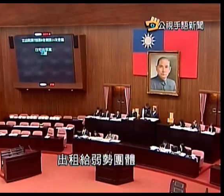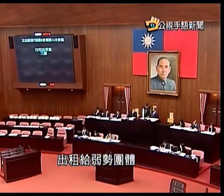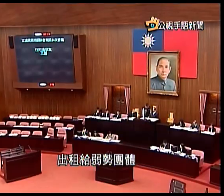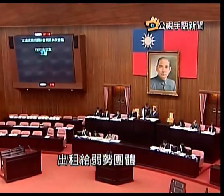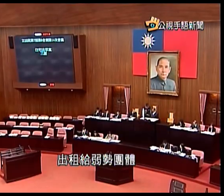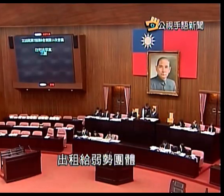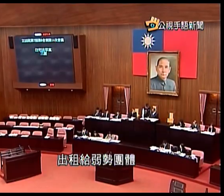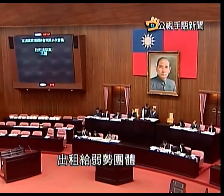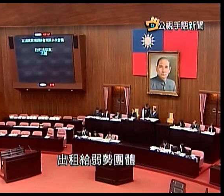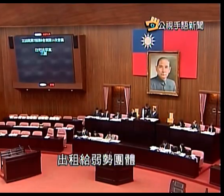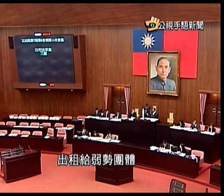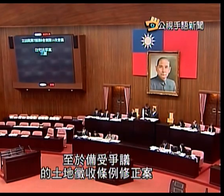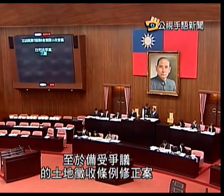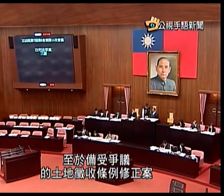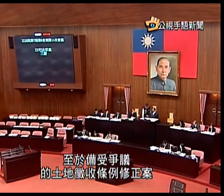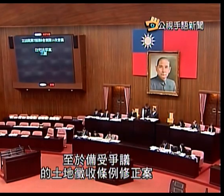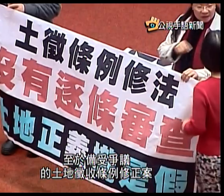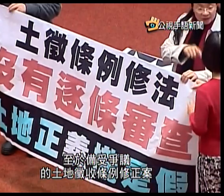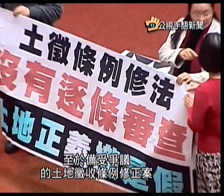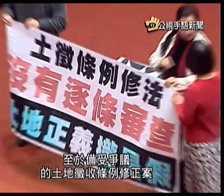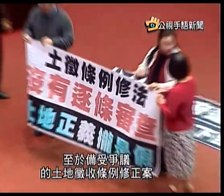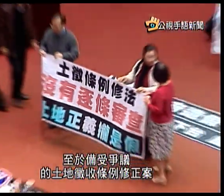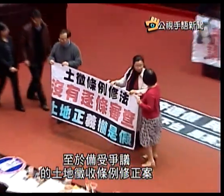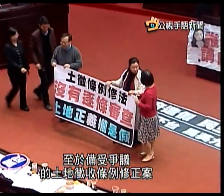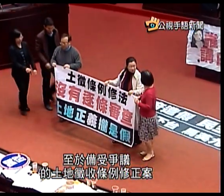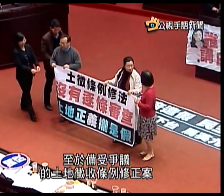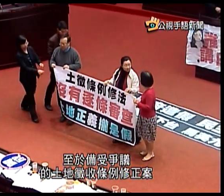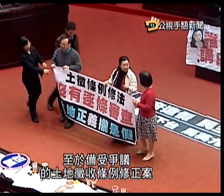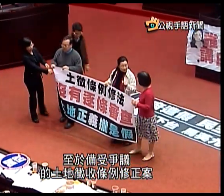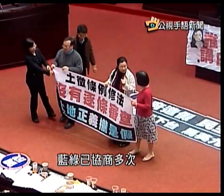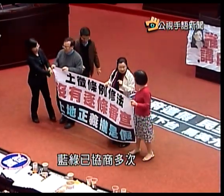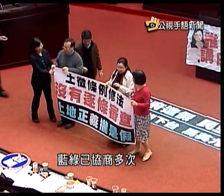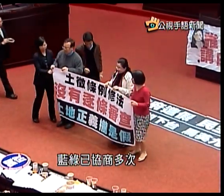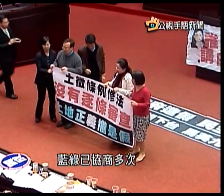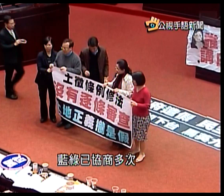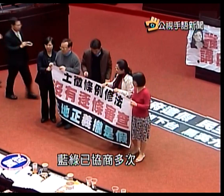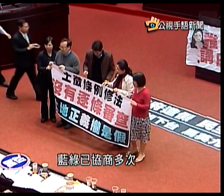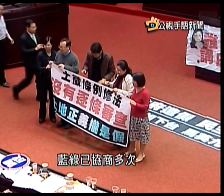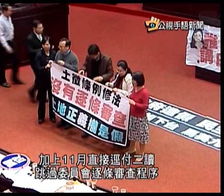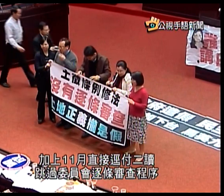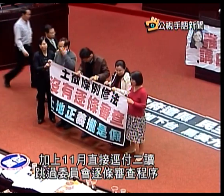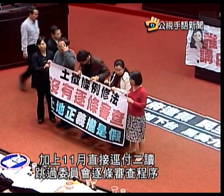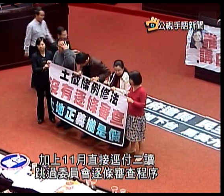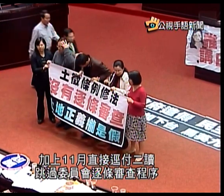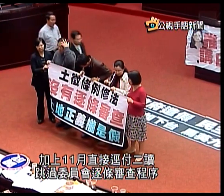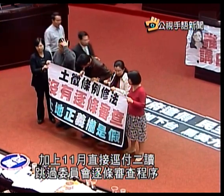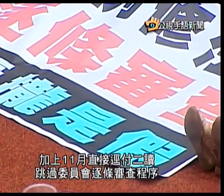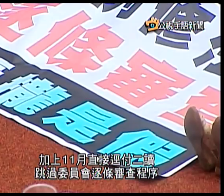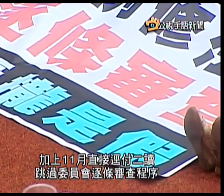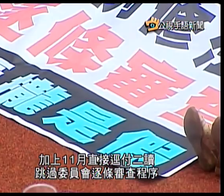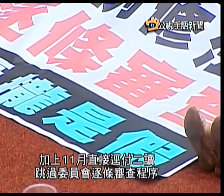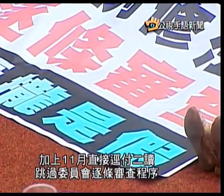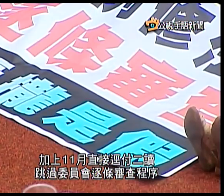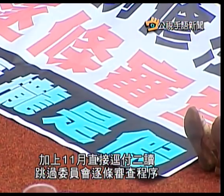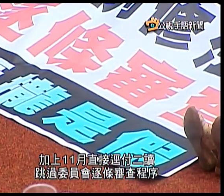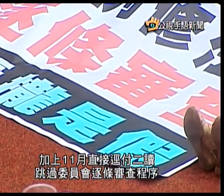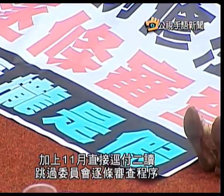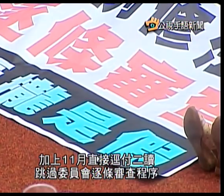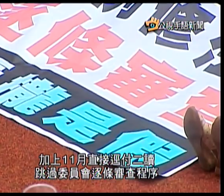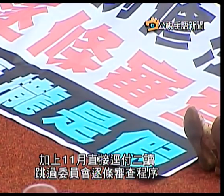给弱势团体。至于备受争议的土地征收条例修正案，蓝绿协商多次，加上11月已经直接进覆二读，跳过委员会逐条讨论